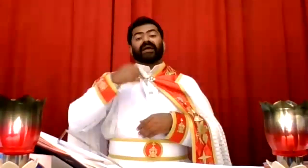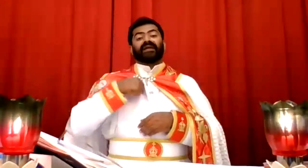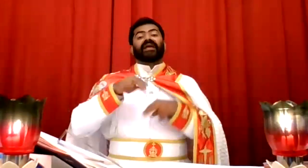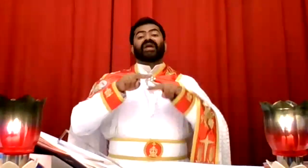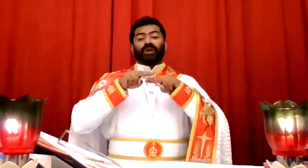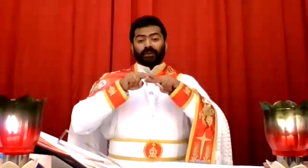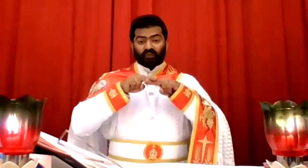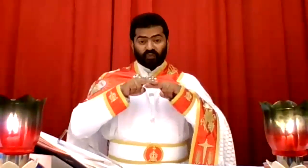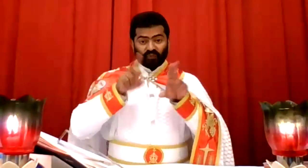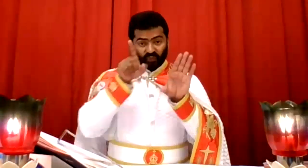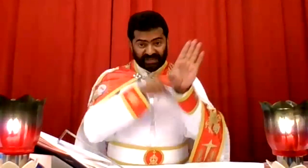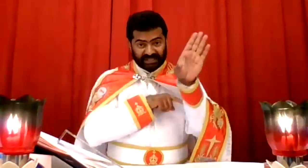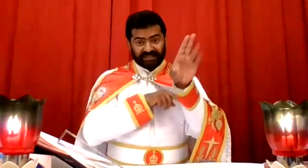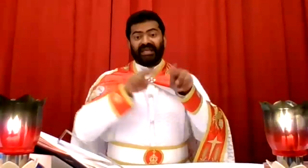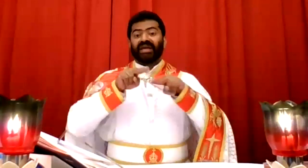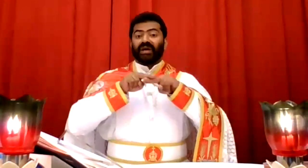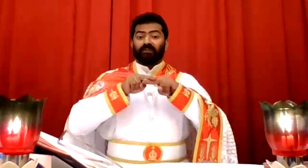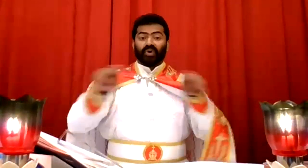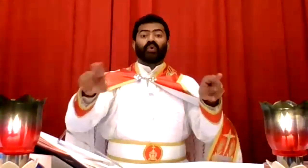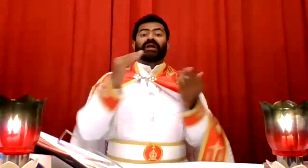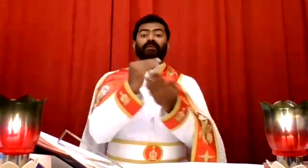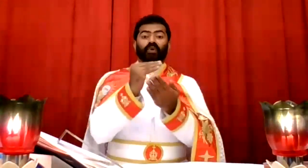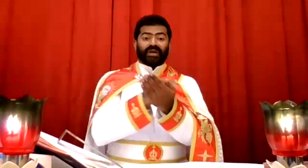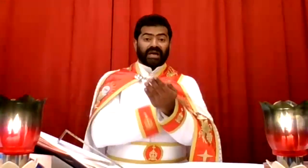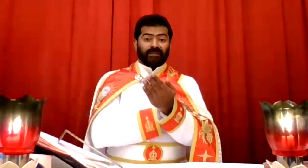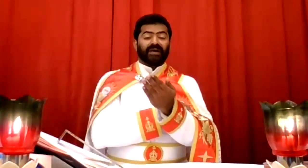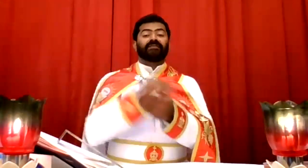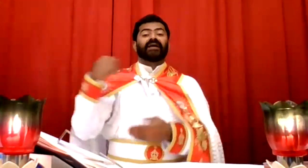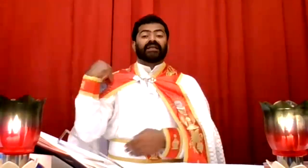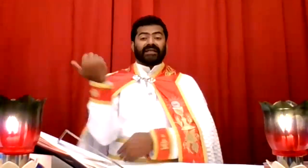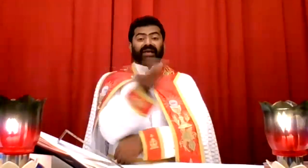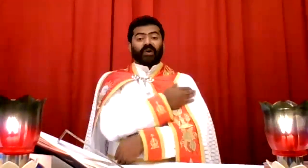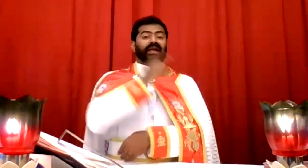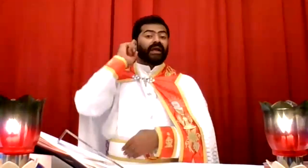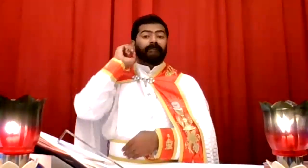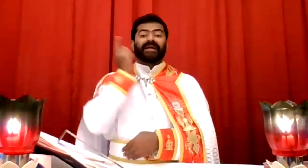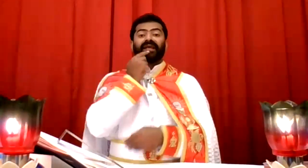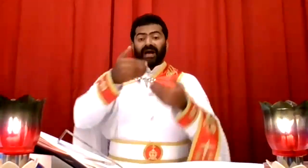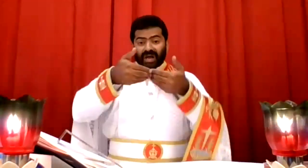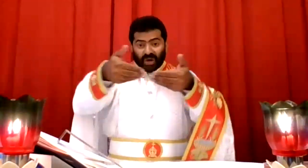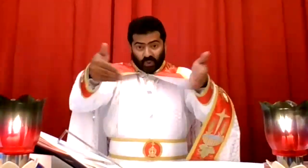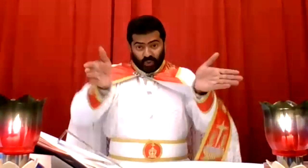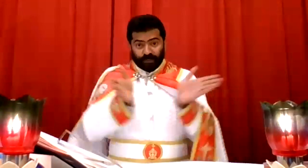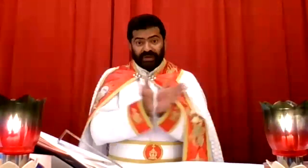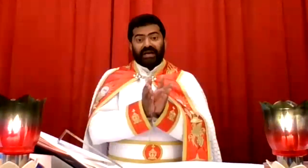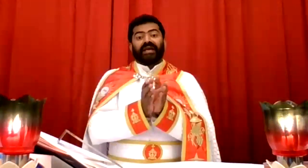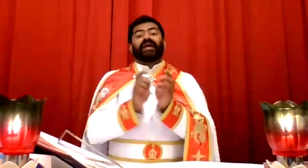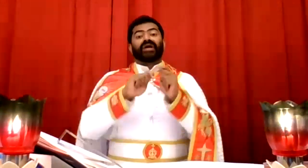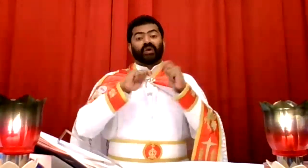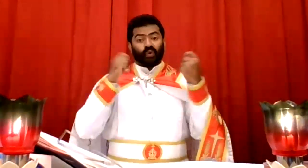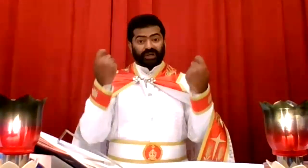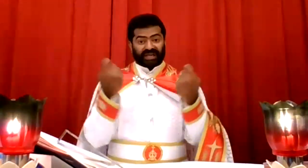അനുഗ്രഹിക്കണമേ. ഈ വർഷത്തെ മുഴുവൻ പ്രോഗ്രാമുകളും ഞങ്ങളുടെ ബദിര